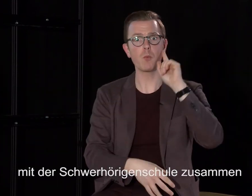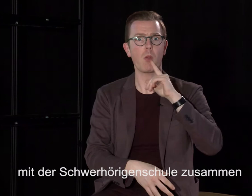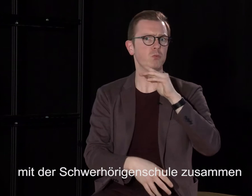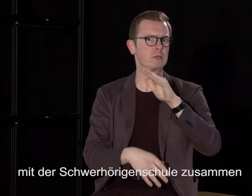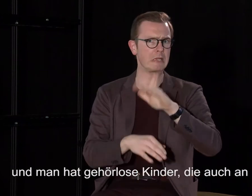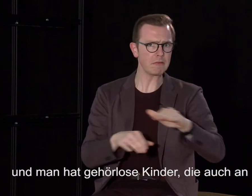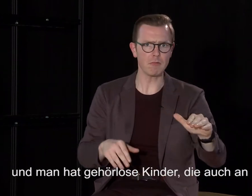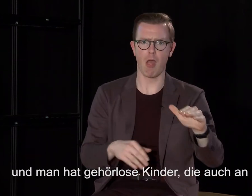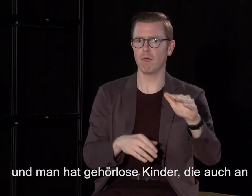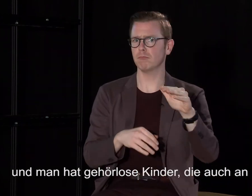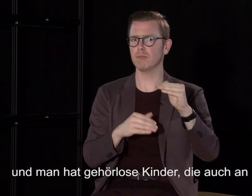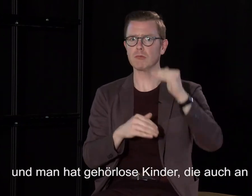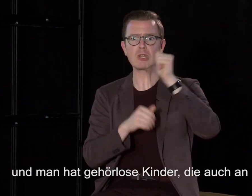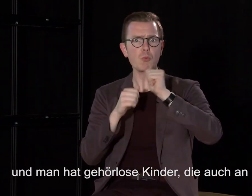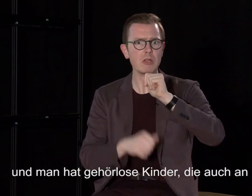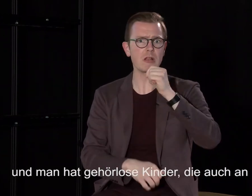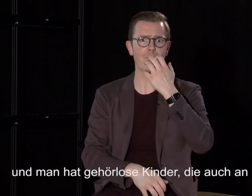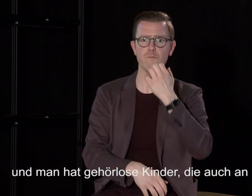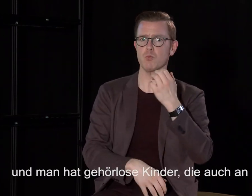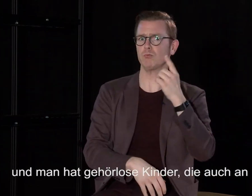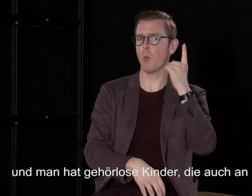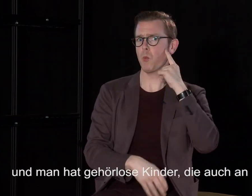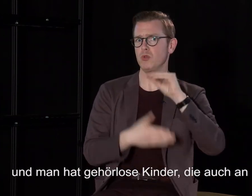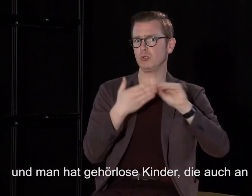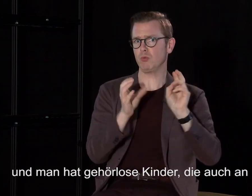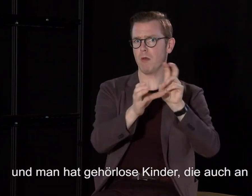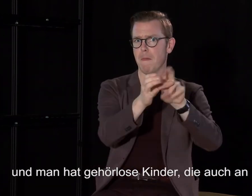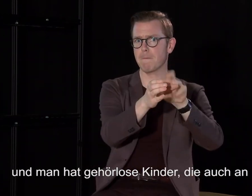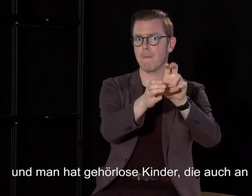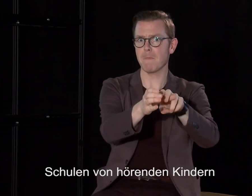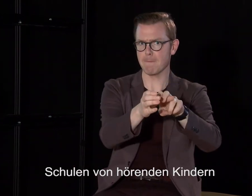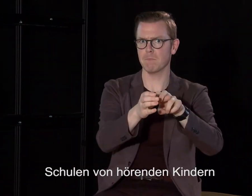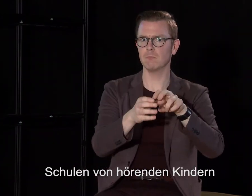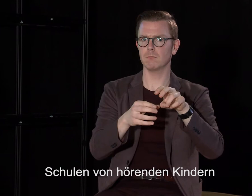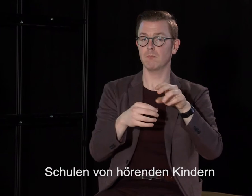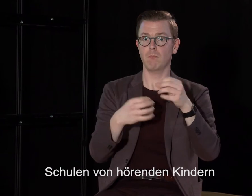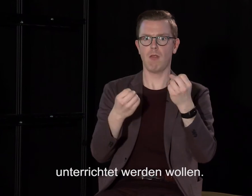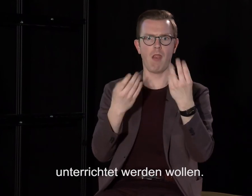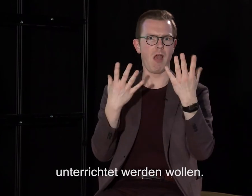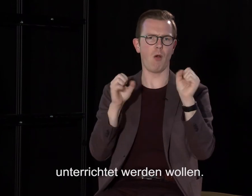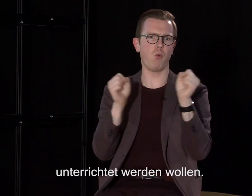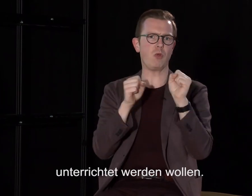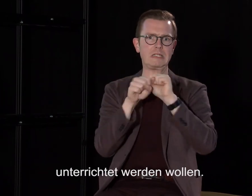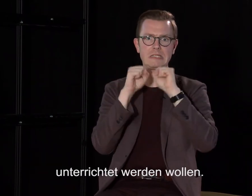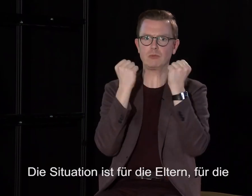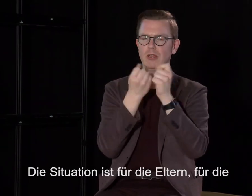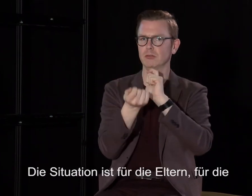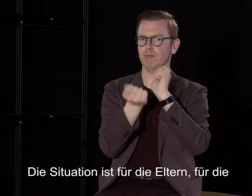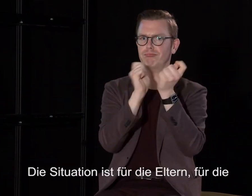Und man hat gehörlose Kinder, die auch an hörenden Schulen unterrichtet werden wollen. Also die Situation hat sich komplett